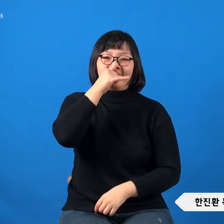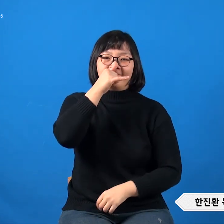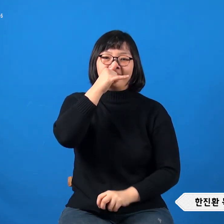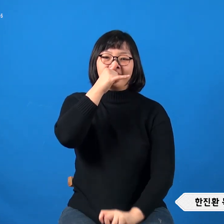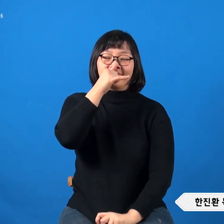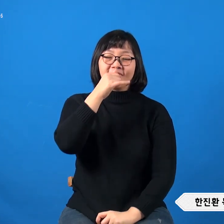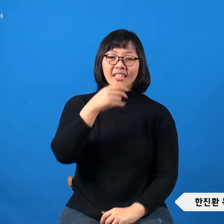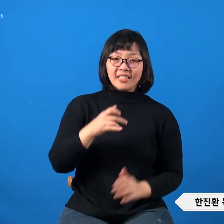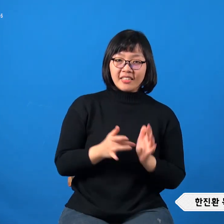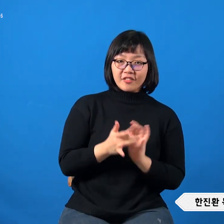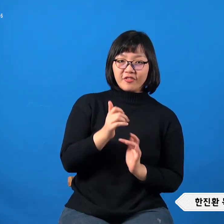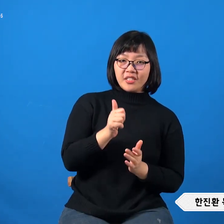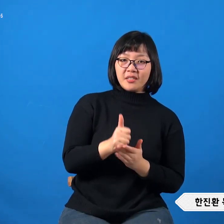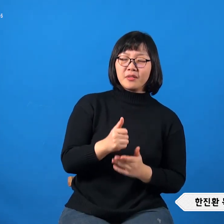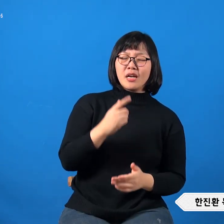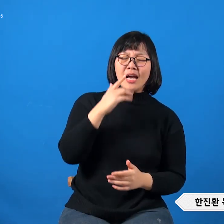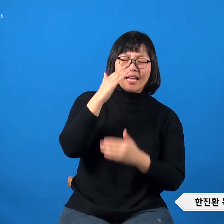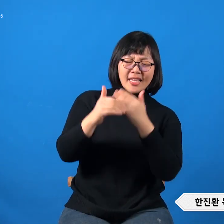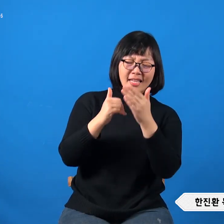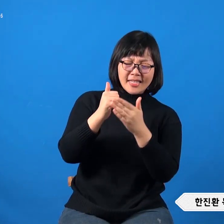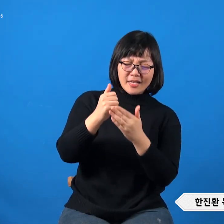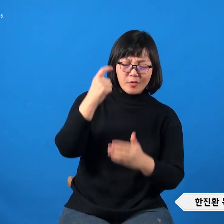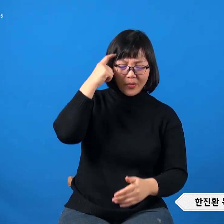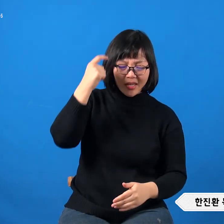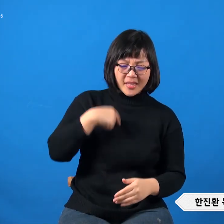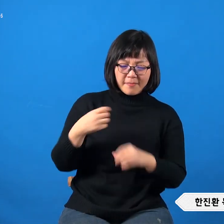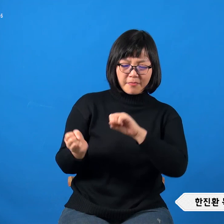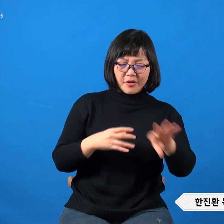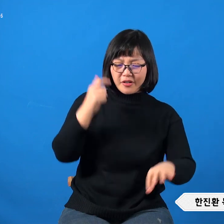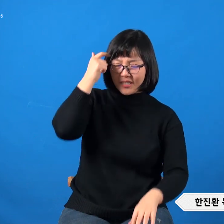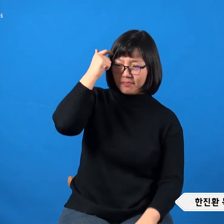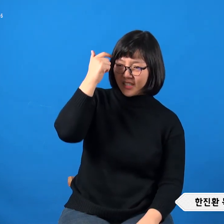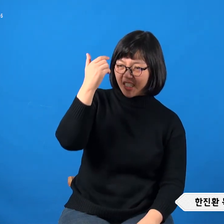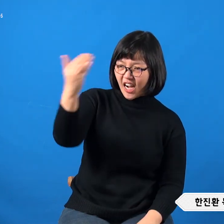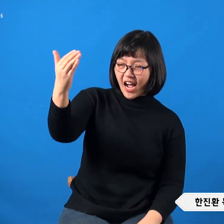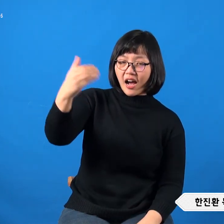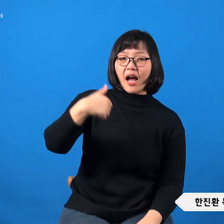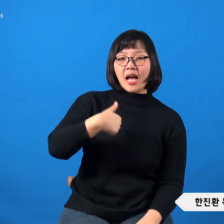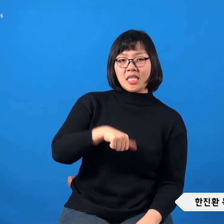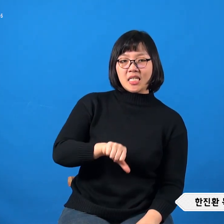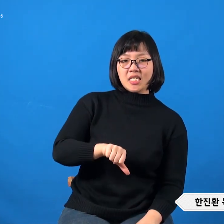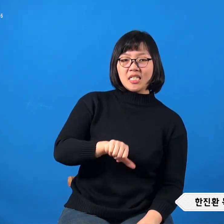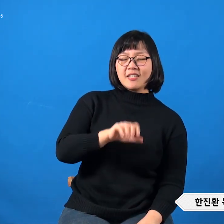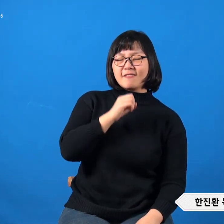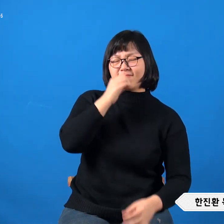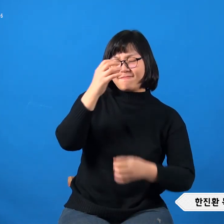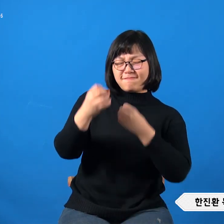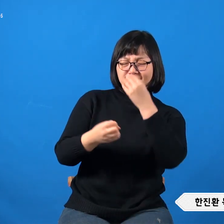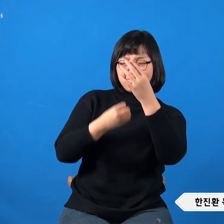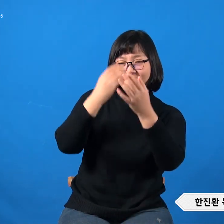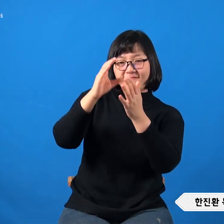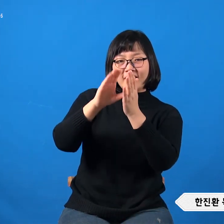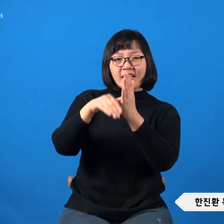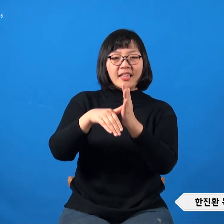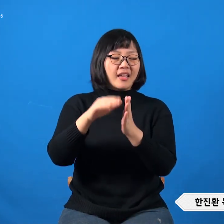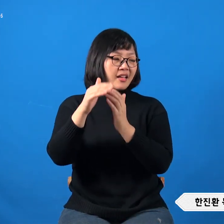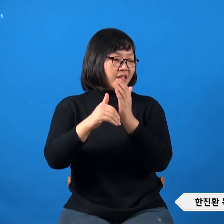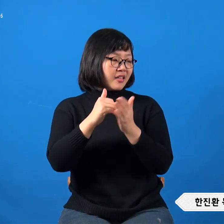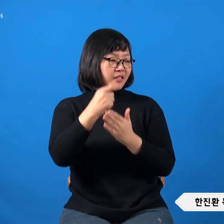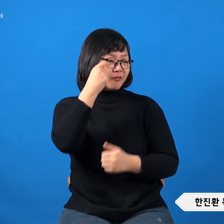하나님 어찌하여 나를 버리시나이까 하는 그 아들의 절규 앞에 하나님이 울고 계신